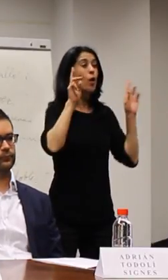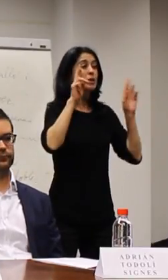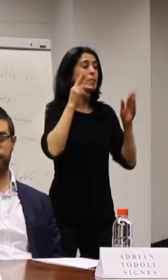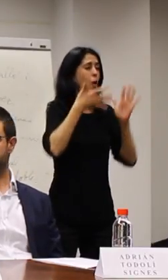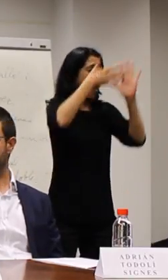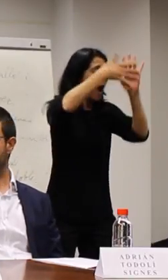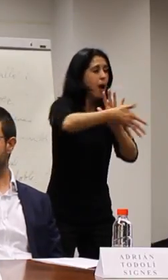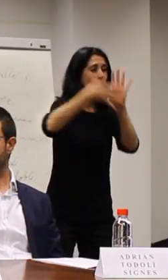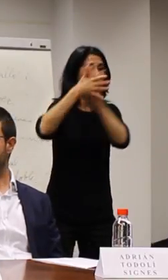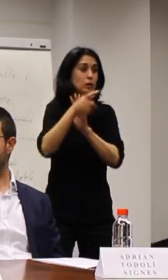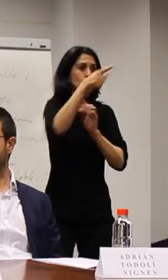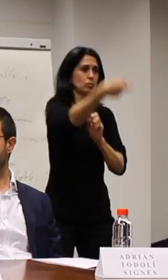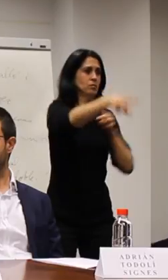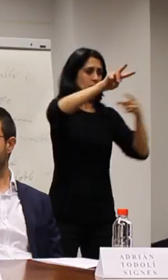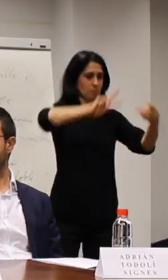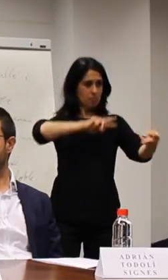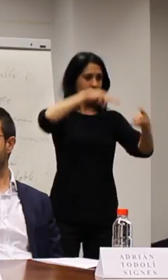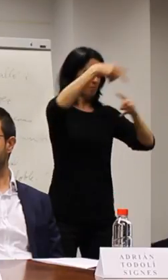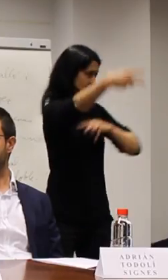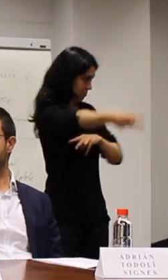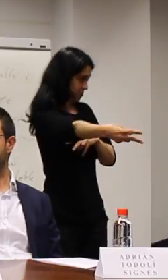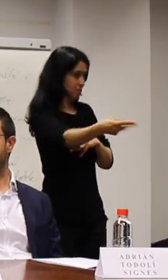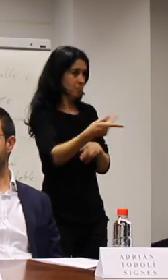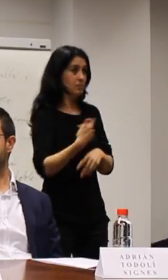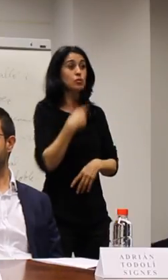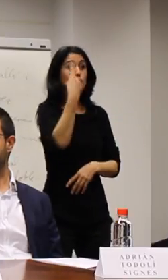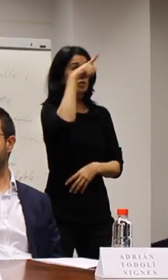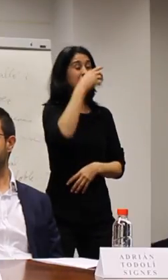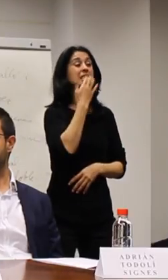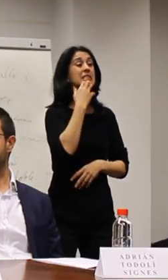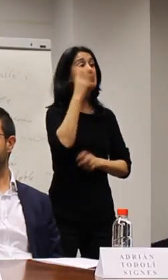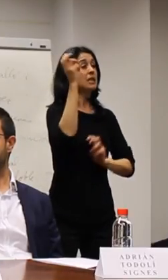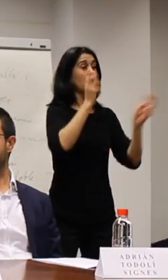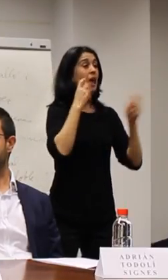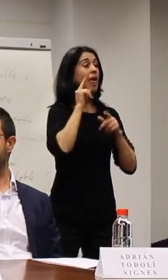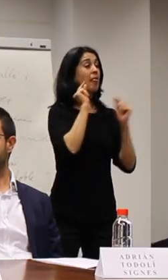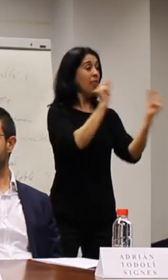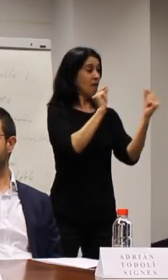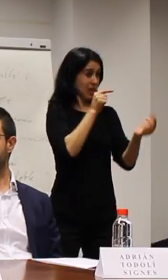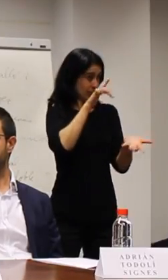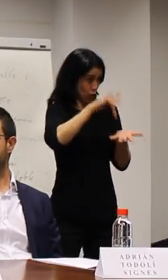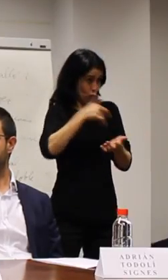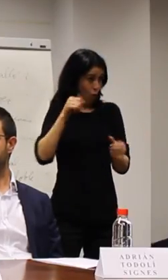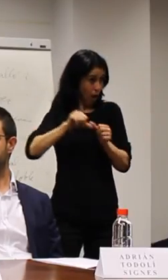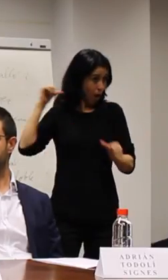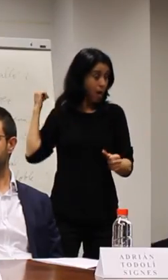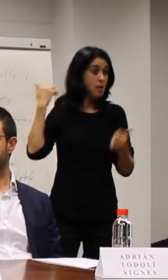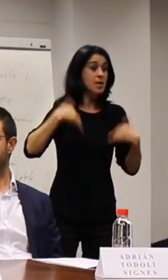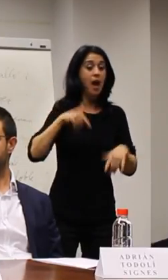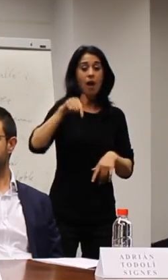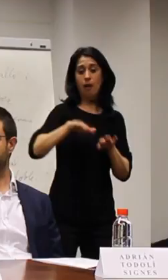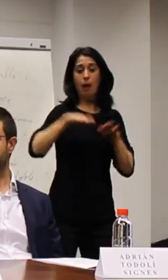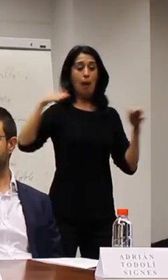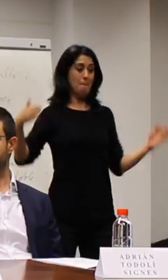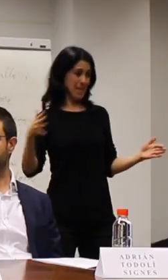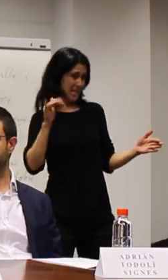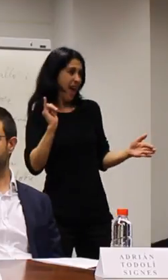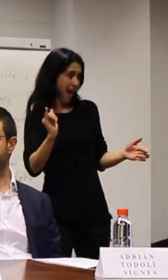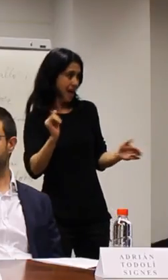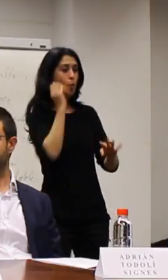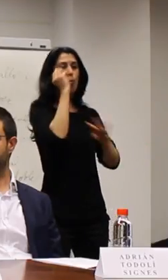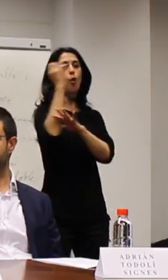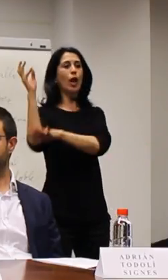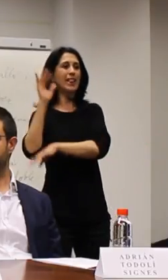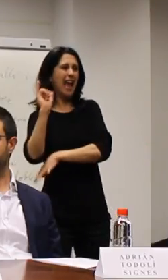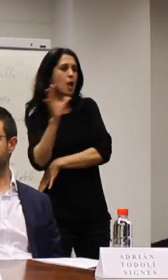desde aquí, desde allá. Sabéis, quienes habéis venido a los debates, que aquí hay una mesa porque tiene que haber un lanzamiento